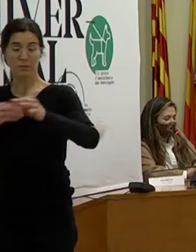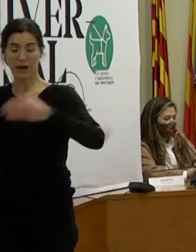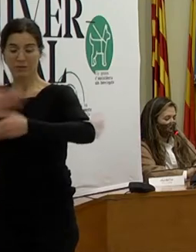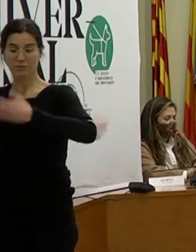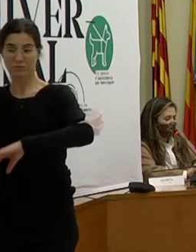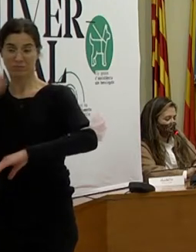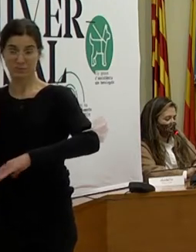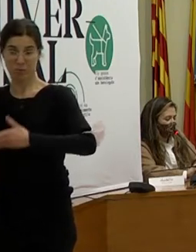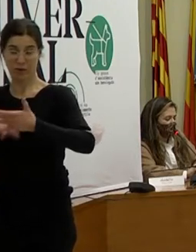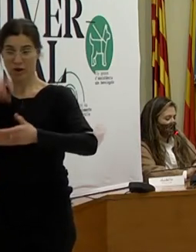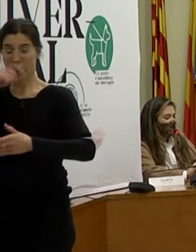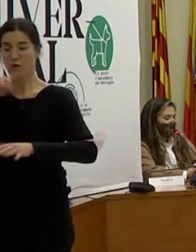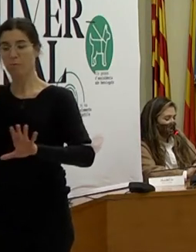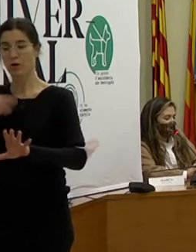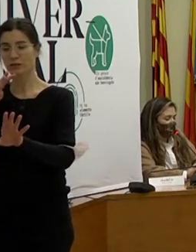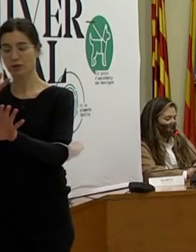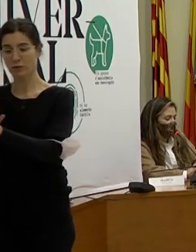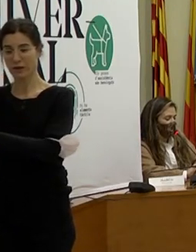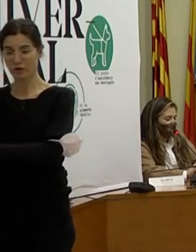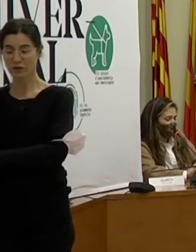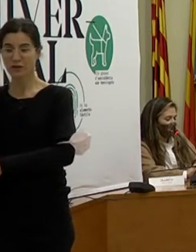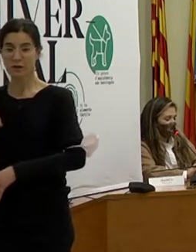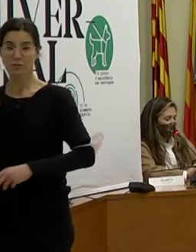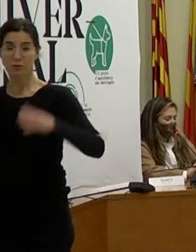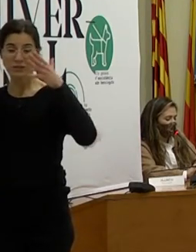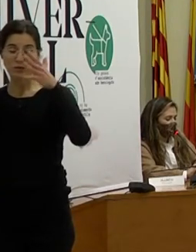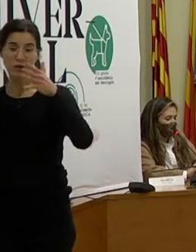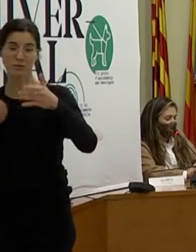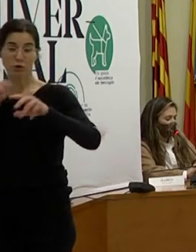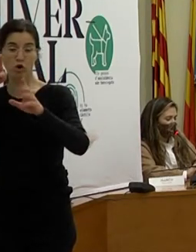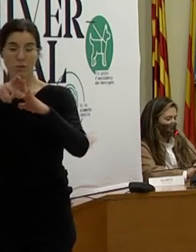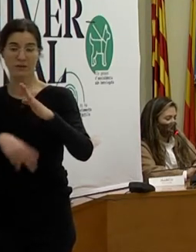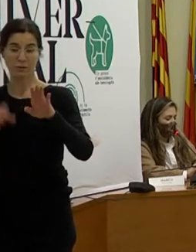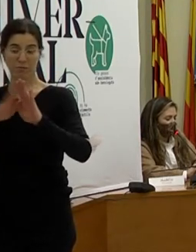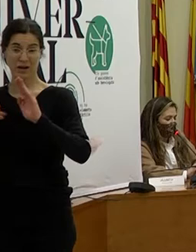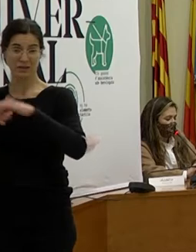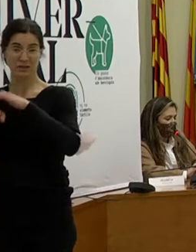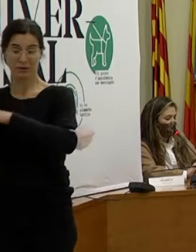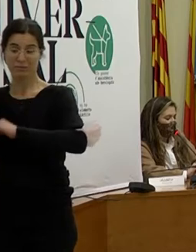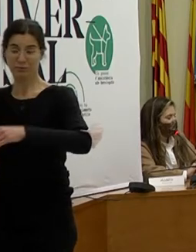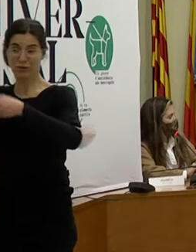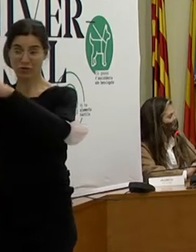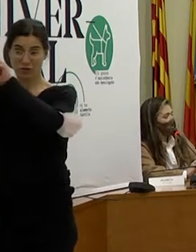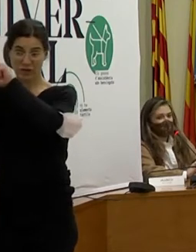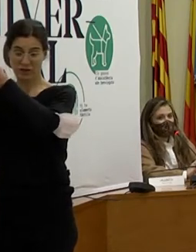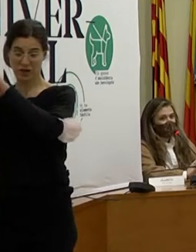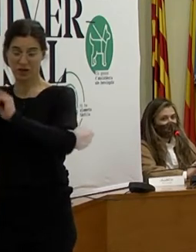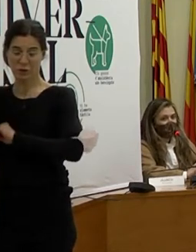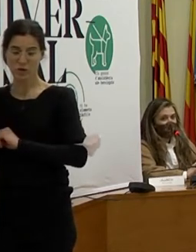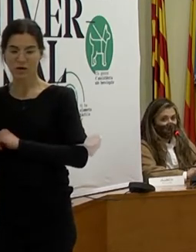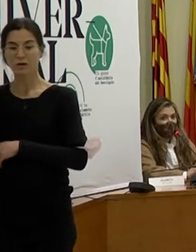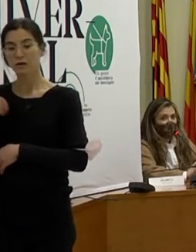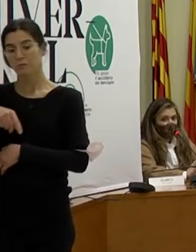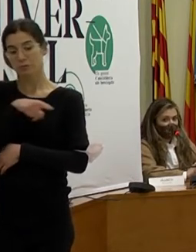en 1992, y asesor de las normativas de accesibilidad en la Generalitat de Cataluña. Ell